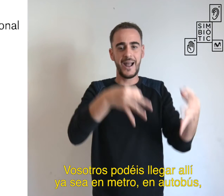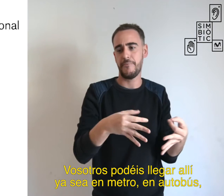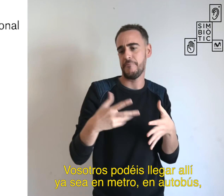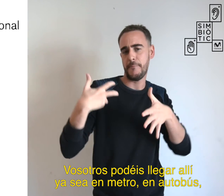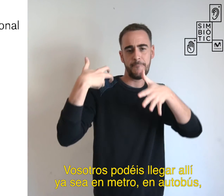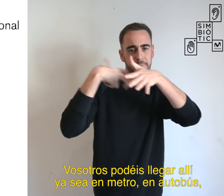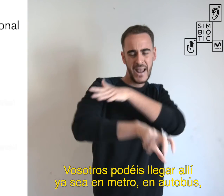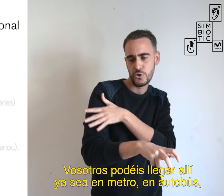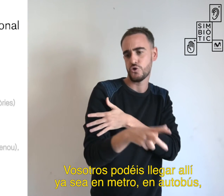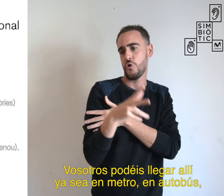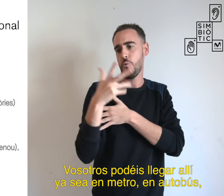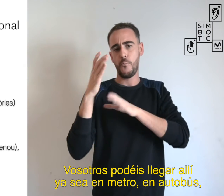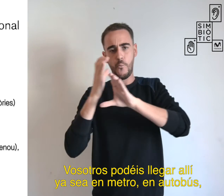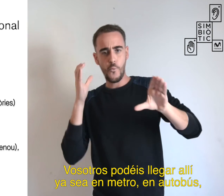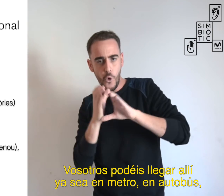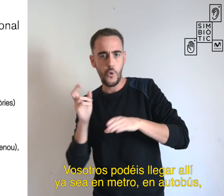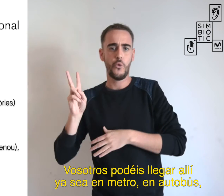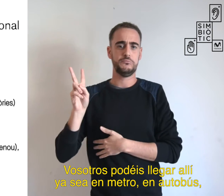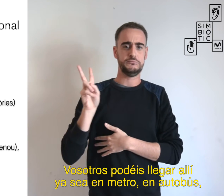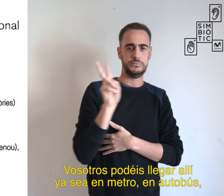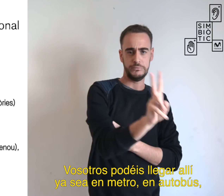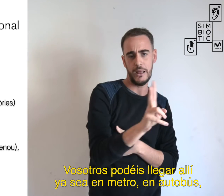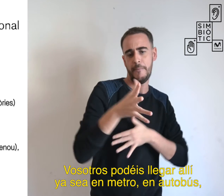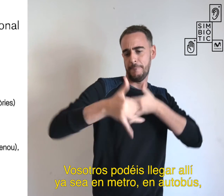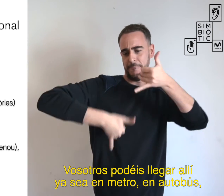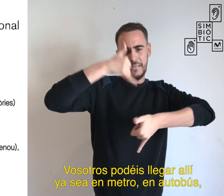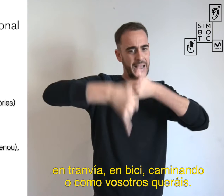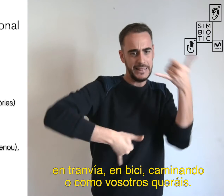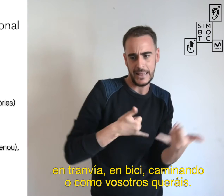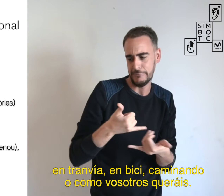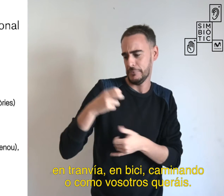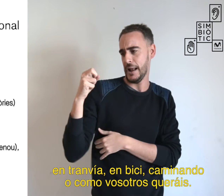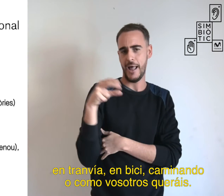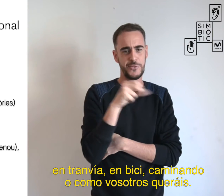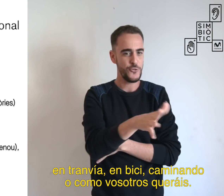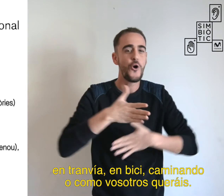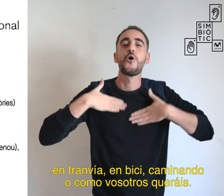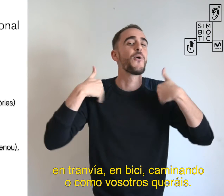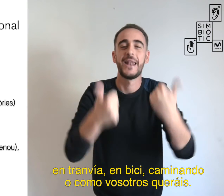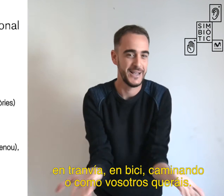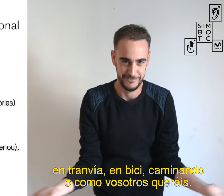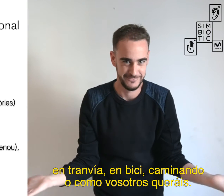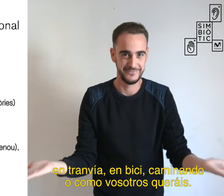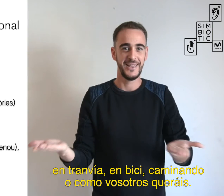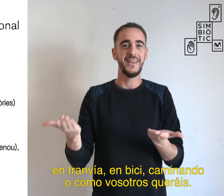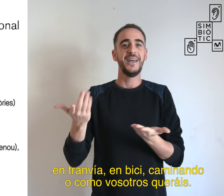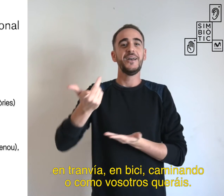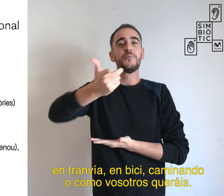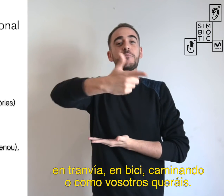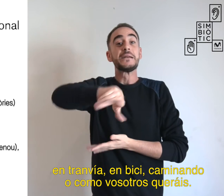Vosotros podéis llegar allí ya sea en metro, en autobús, en tranvía, en bici, caminando o como vosotros queráis.